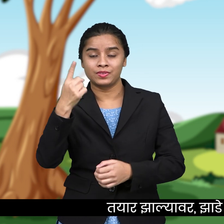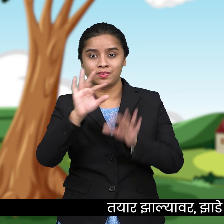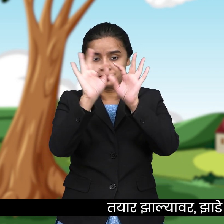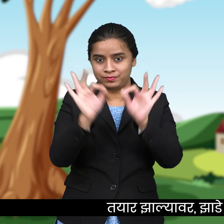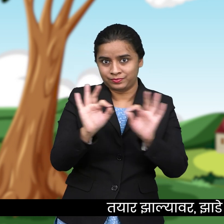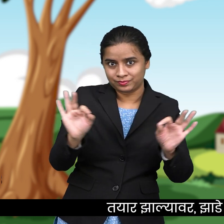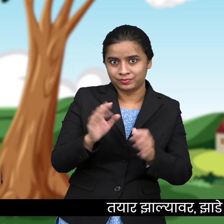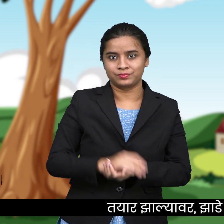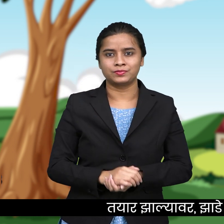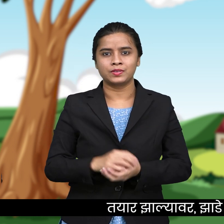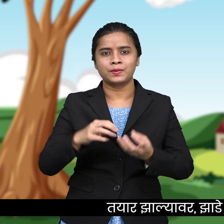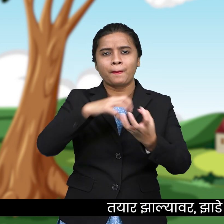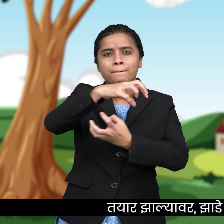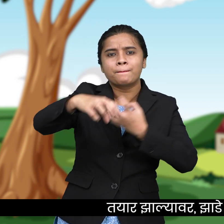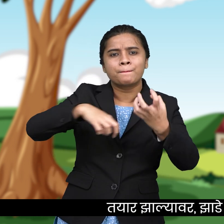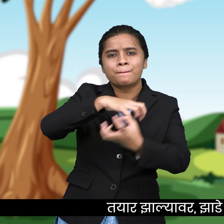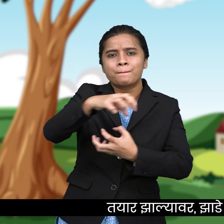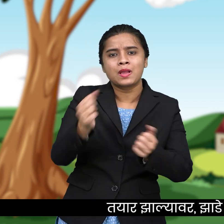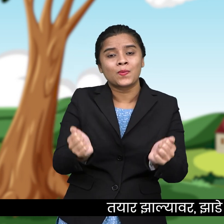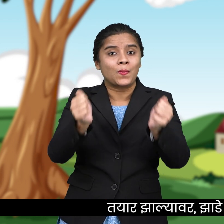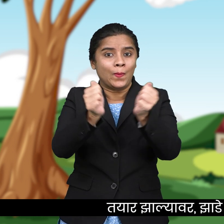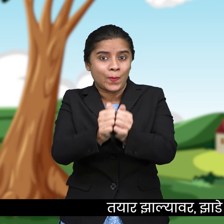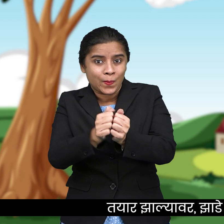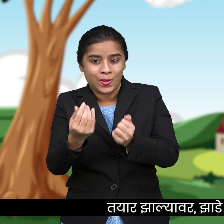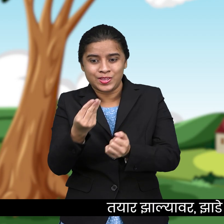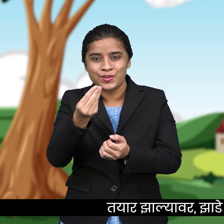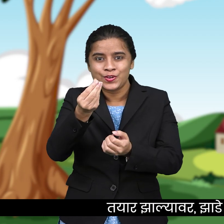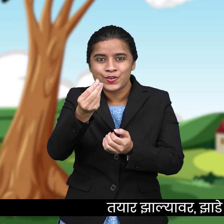तयार झाल्यावर झाडे वाढवण्यासाठी हे मातीत मिसळा.